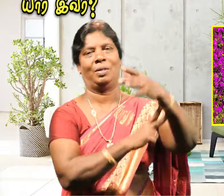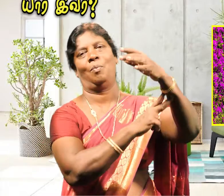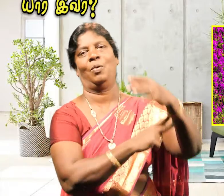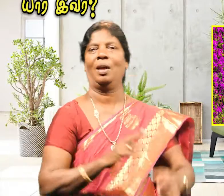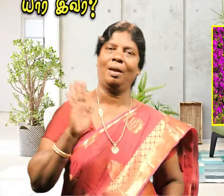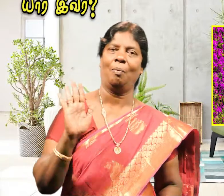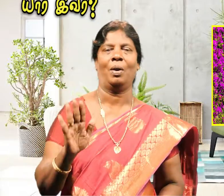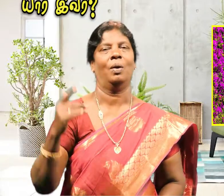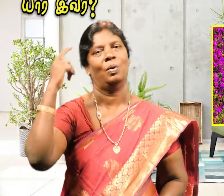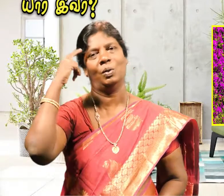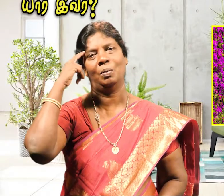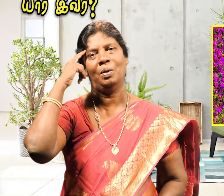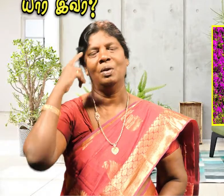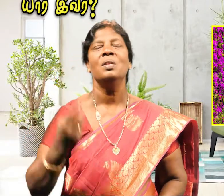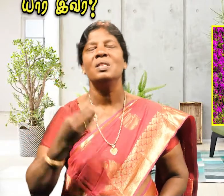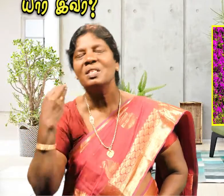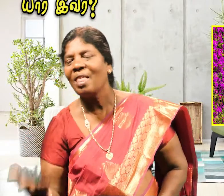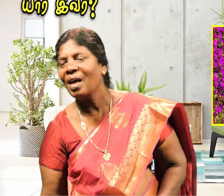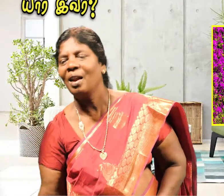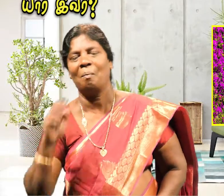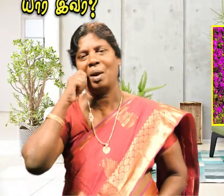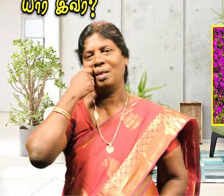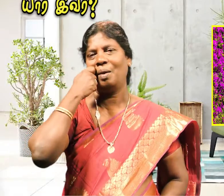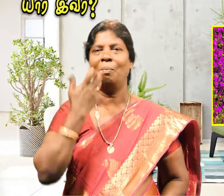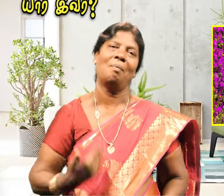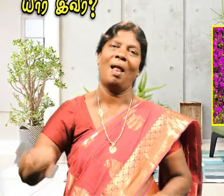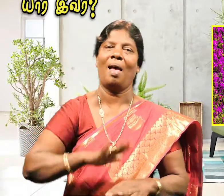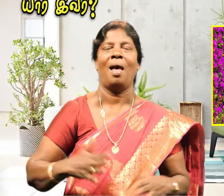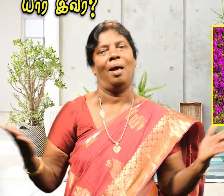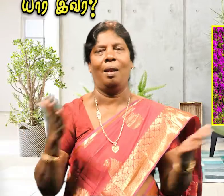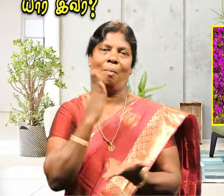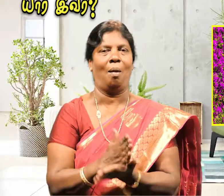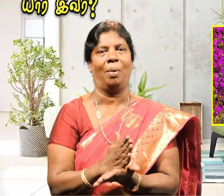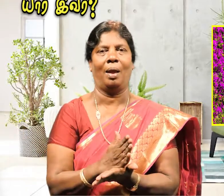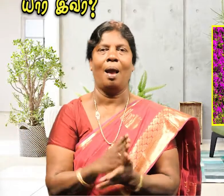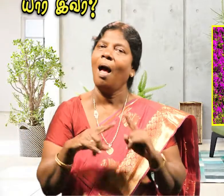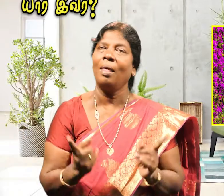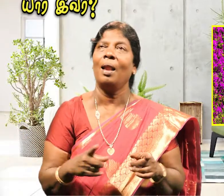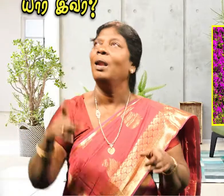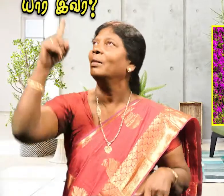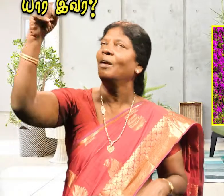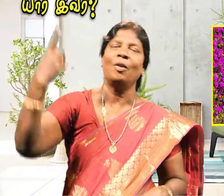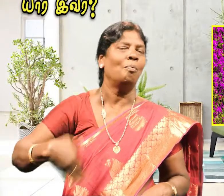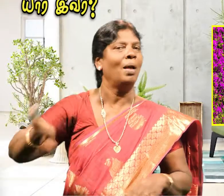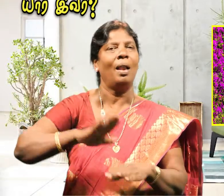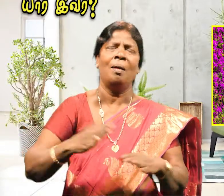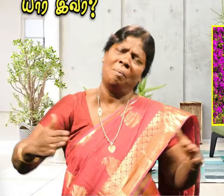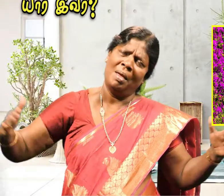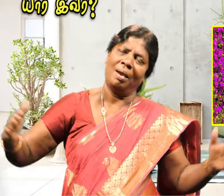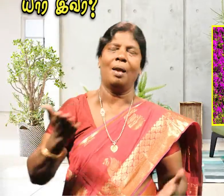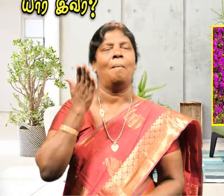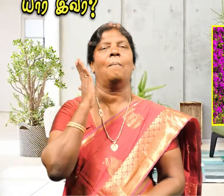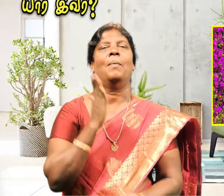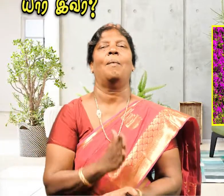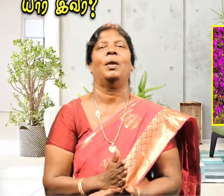அவர் பார்த்துக்குவார். ஒரு சாதாரண மனிதன் மேல் நம்ம இவ்வளோ நம்பிக்கை வைக்கும்போது கடவுள் நமக்கு எவ்வளோ